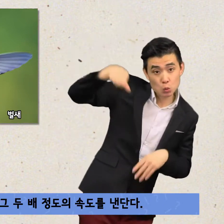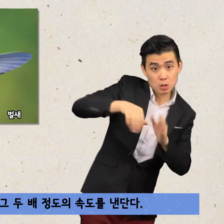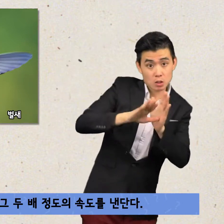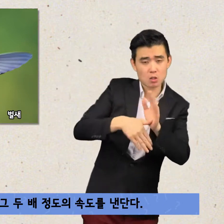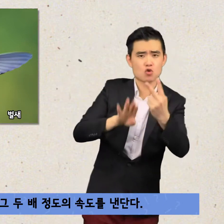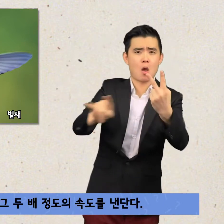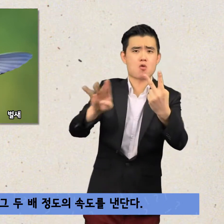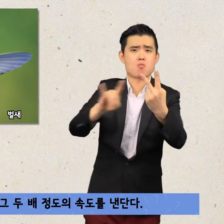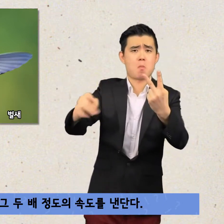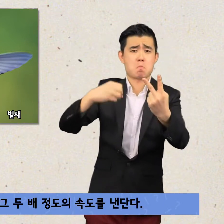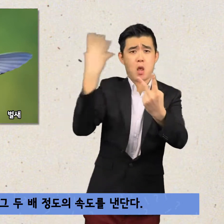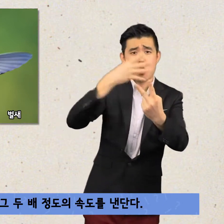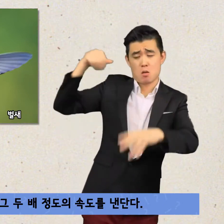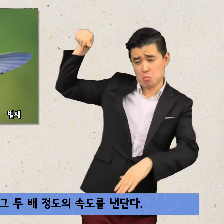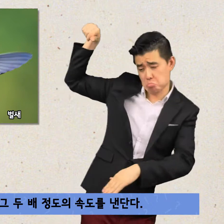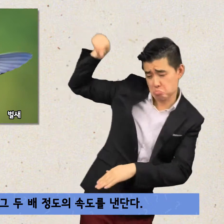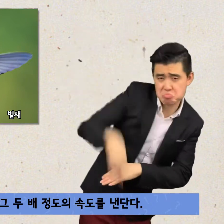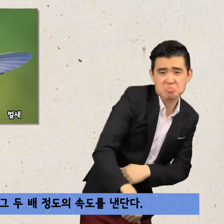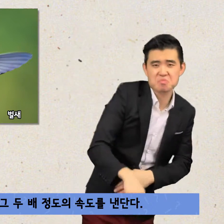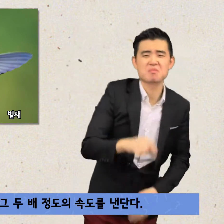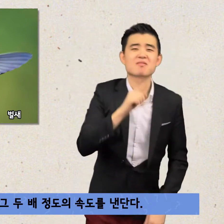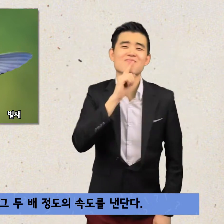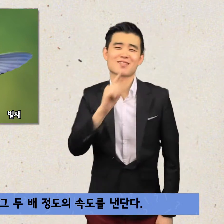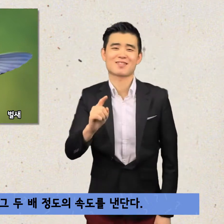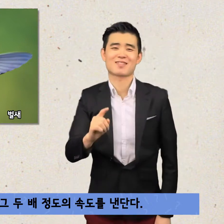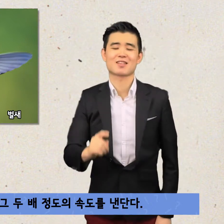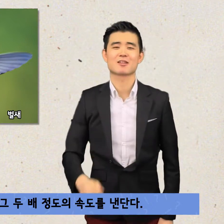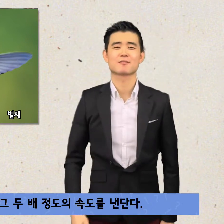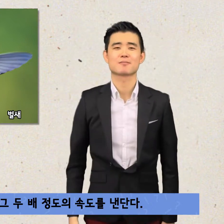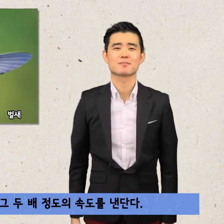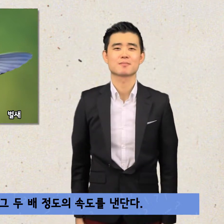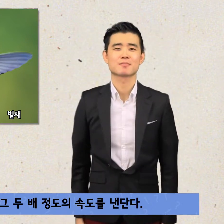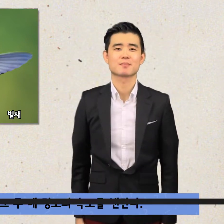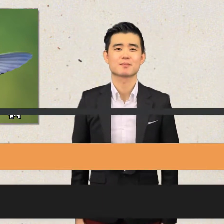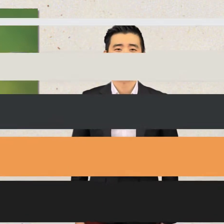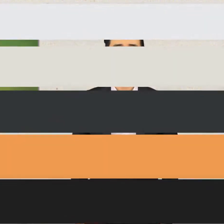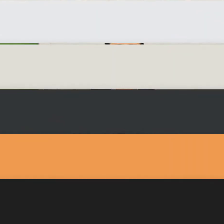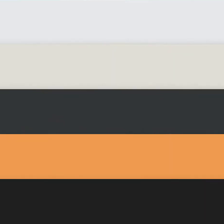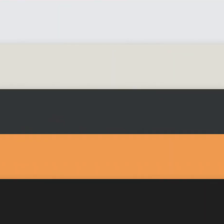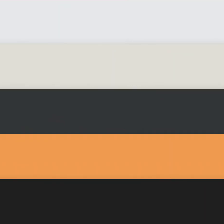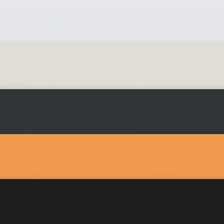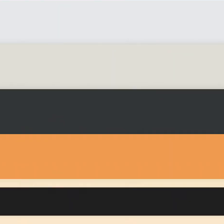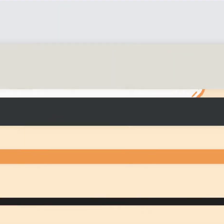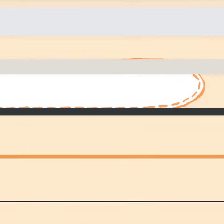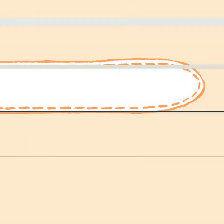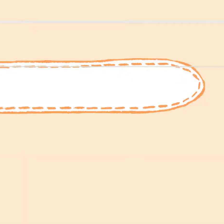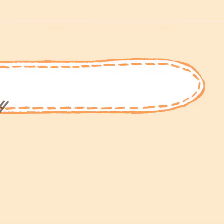내려갈 때는 그 2배 정도의 속도를 낸단다.